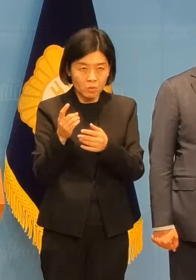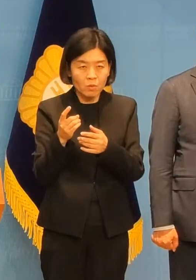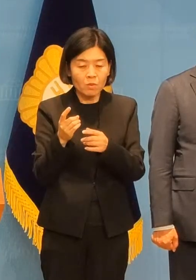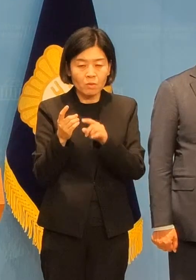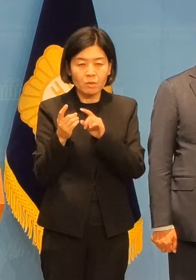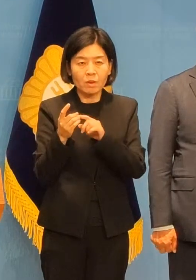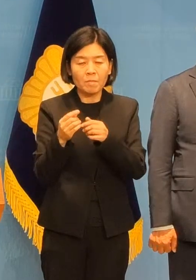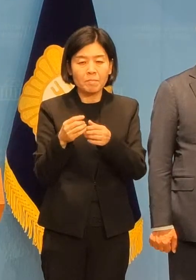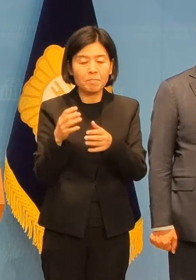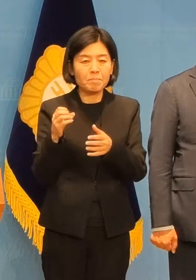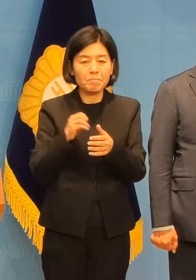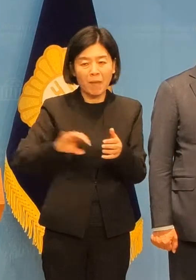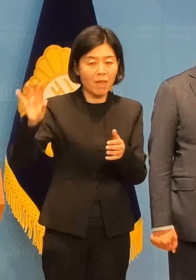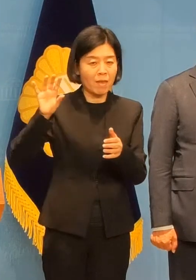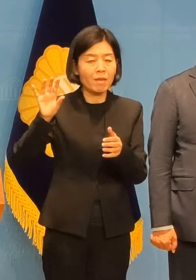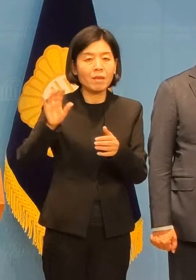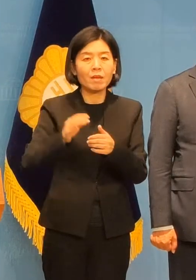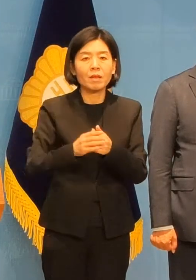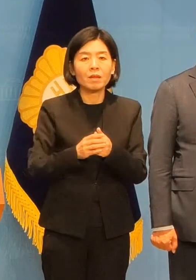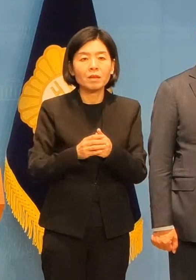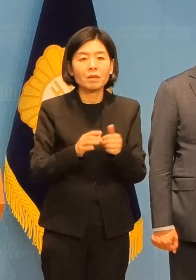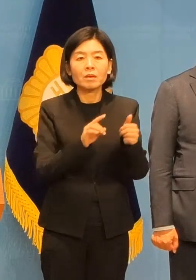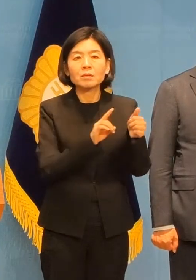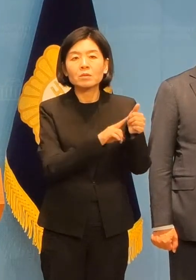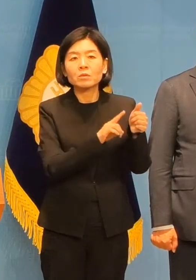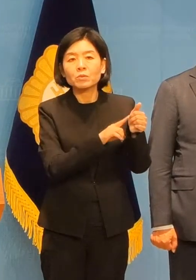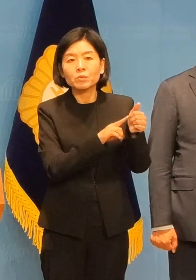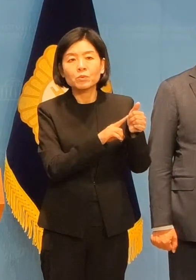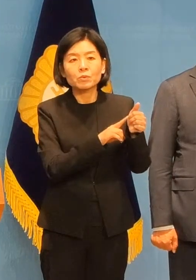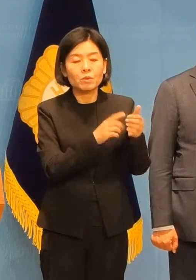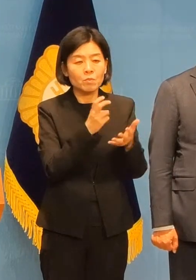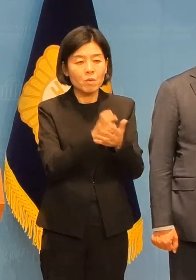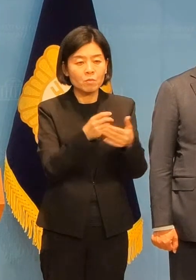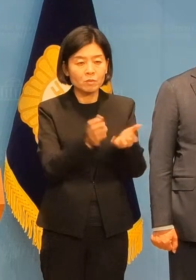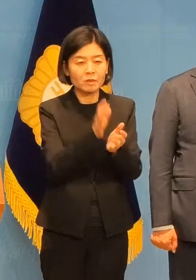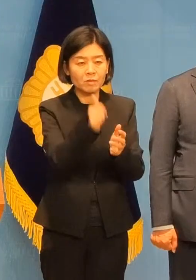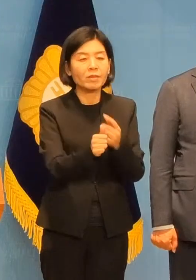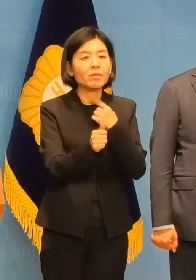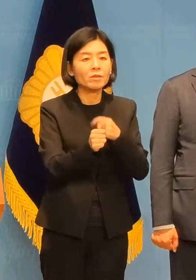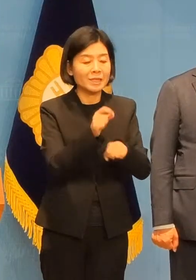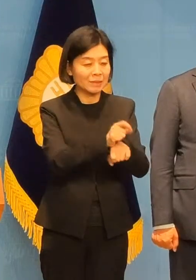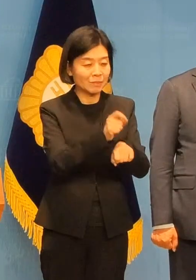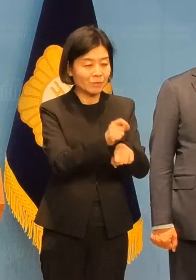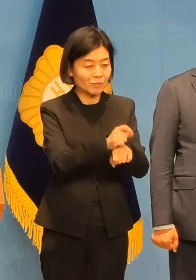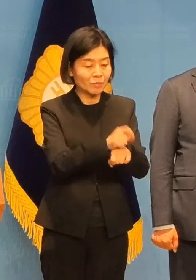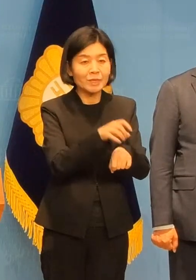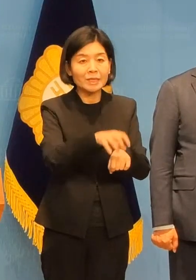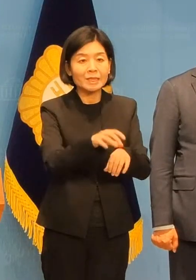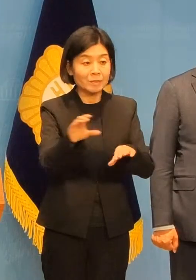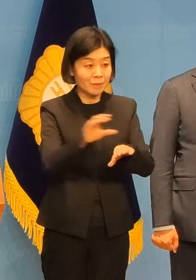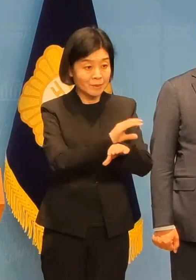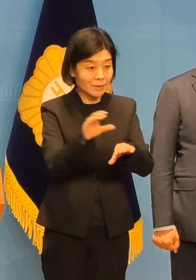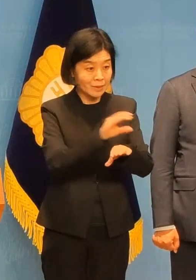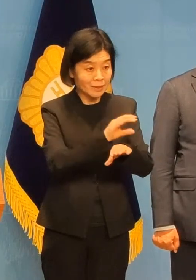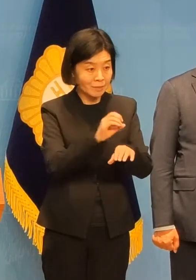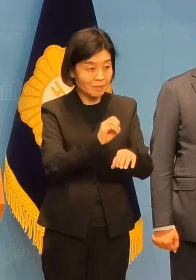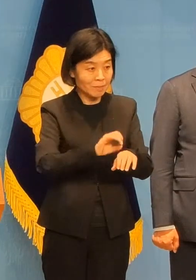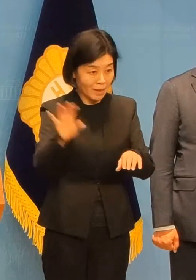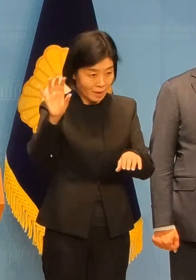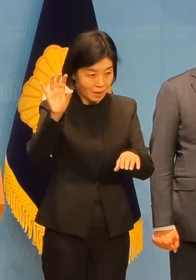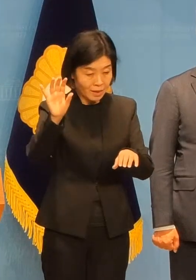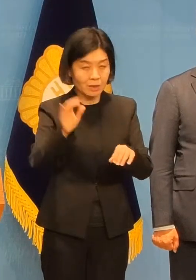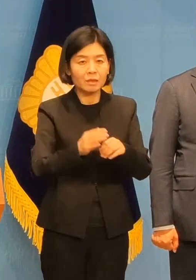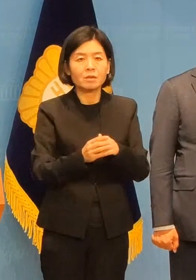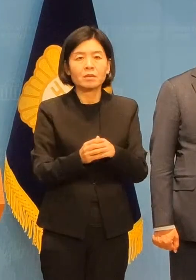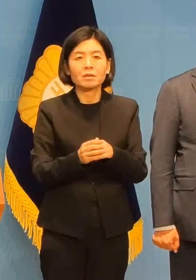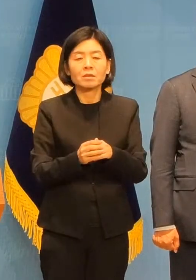휴대폰을 폐기하고 그리고 자신의 법무부 장관 집무실에 있는 PC를 폐기하고